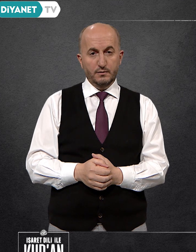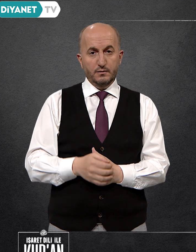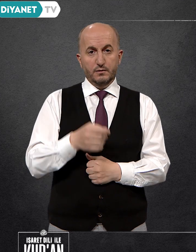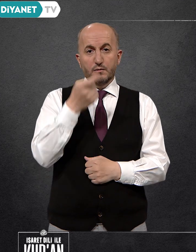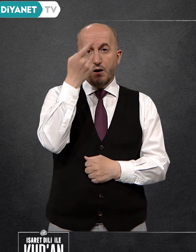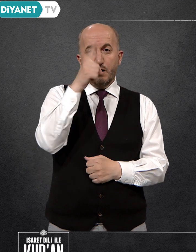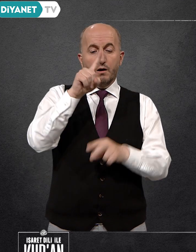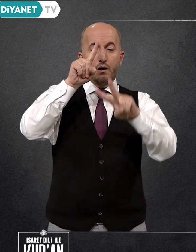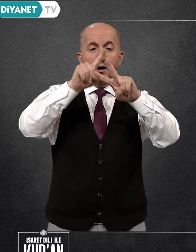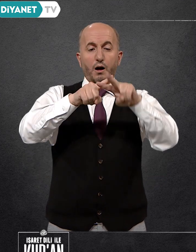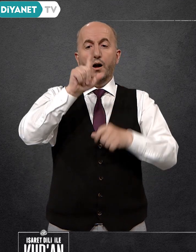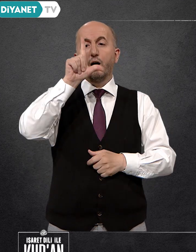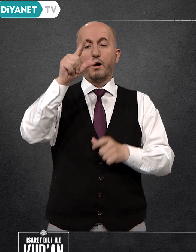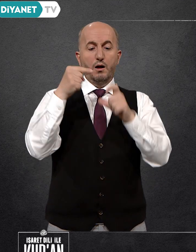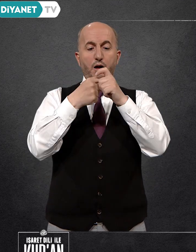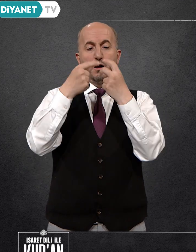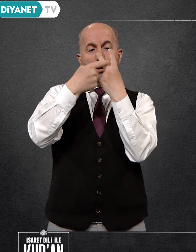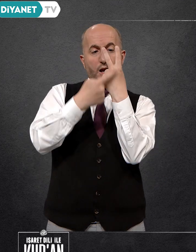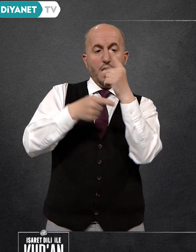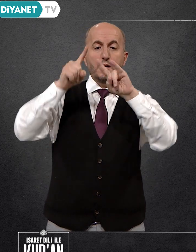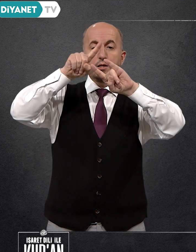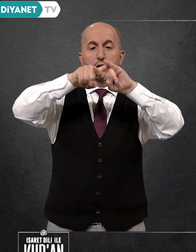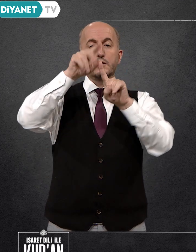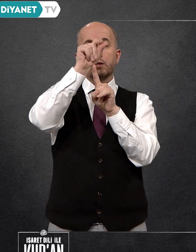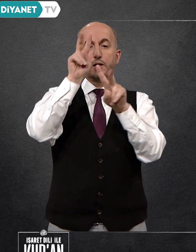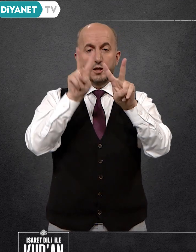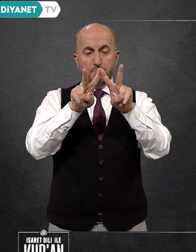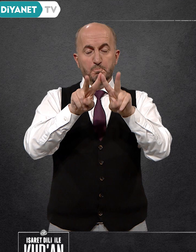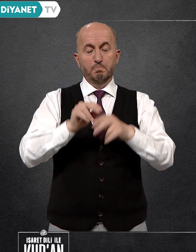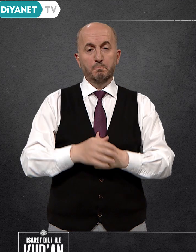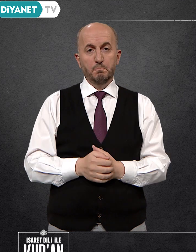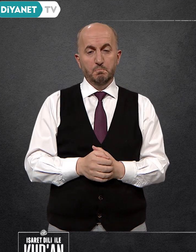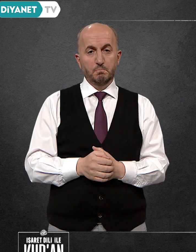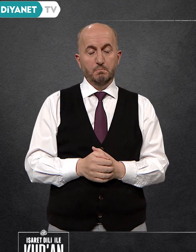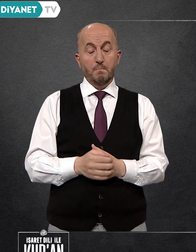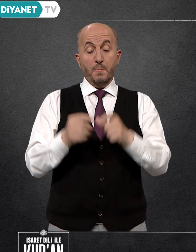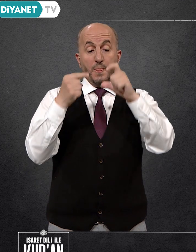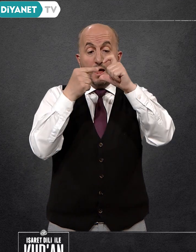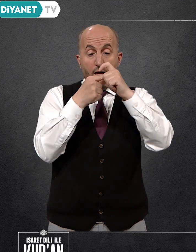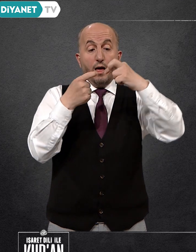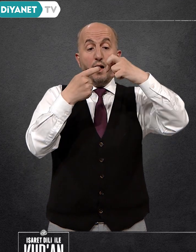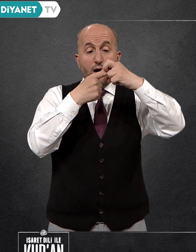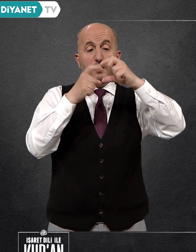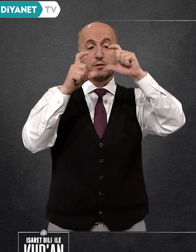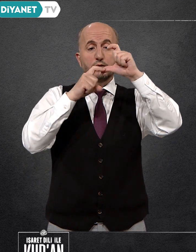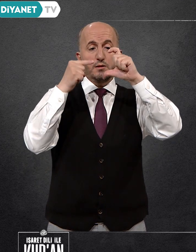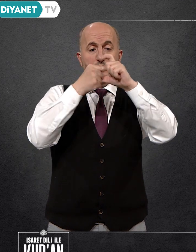aleyhim aleyhim av senle Eroğlu